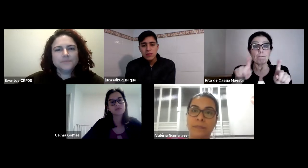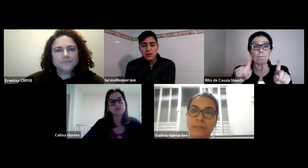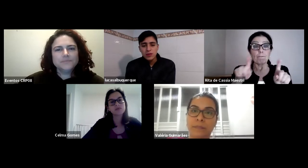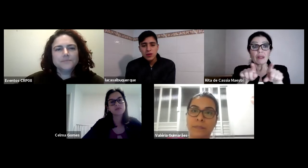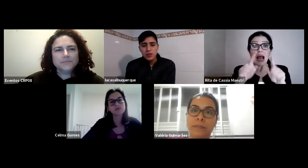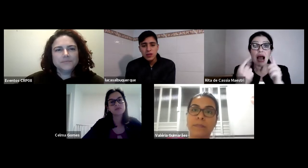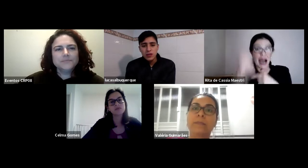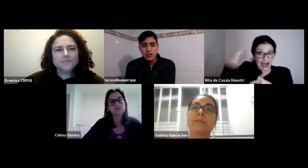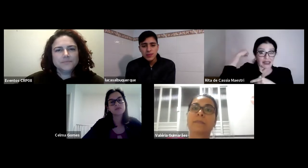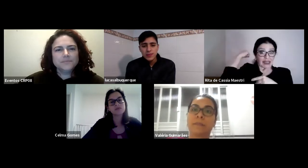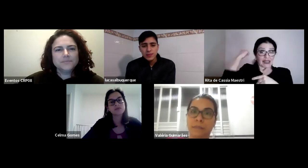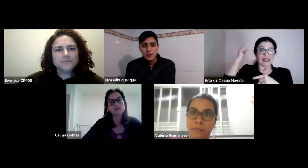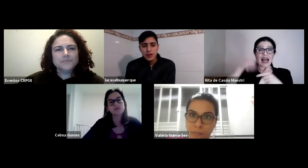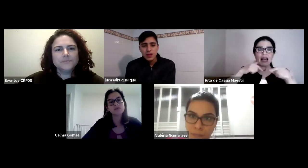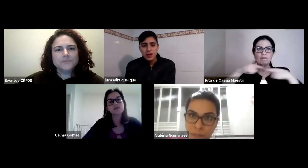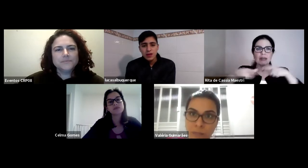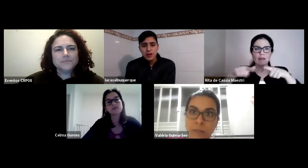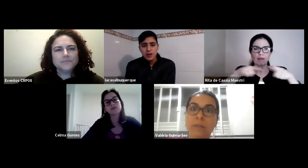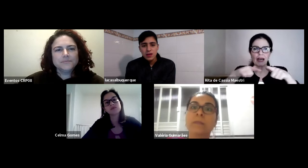trabalhando com o repositório do INES.